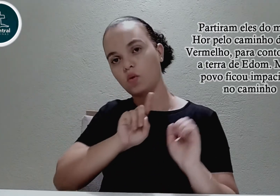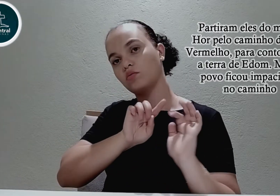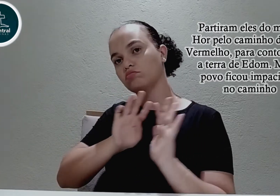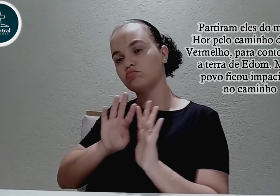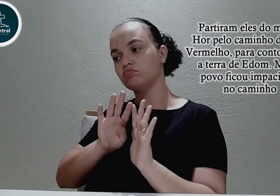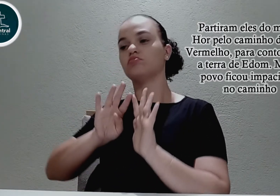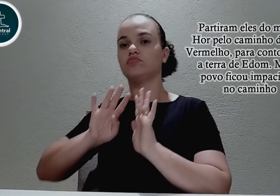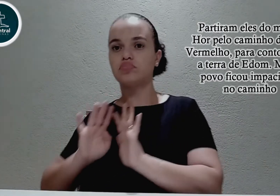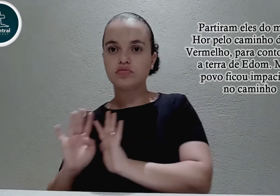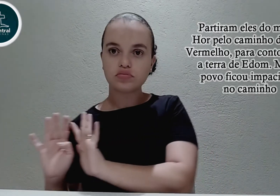a terra de Edom.